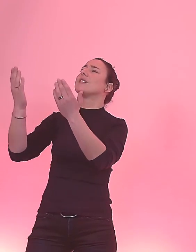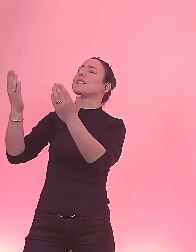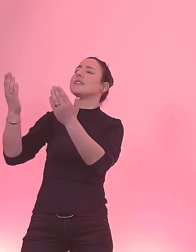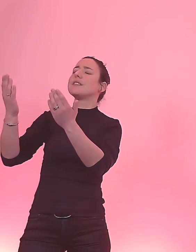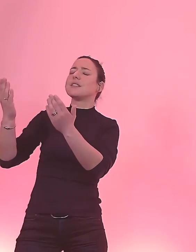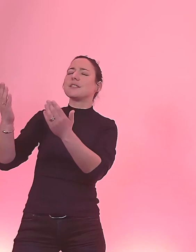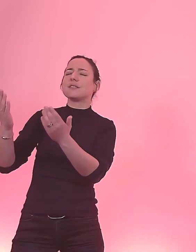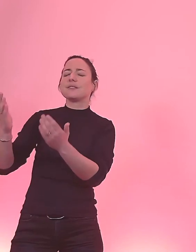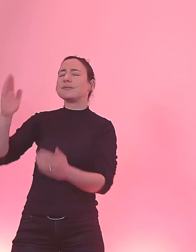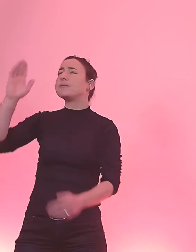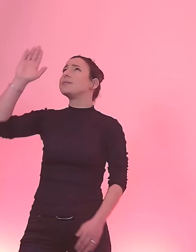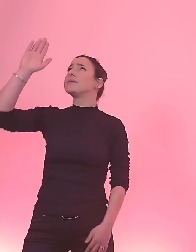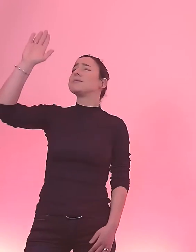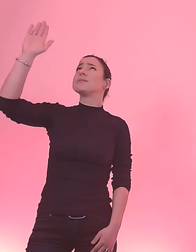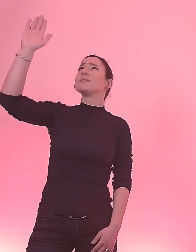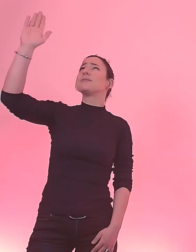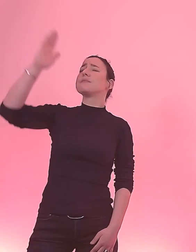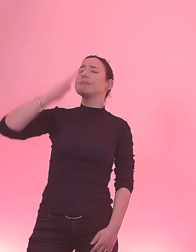nu